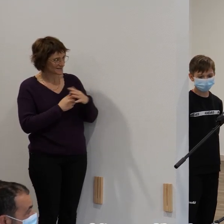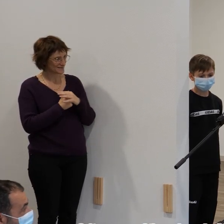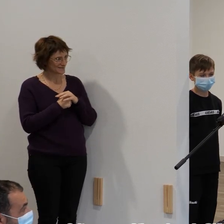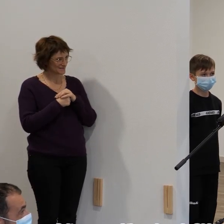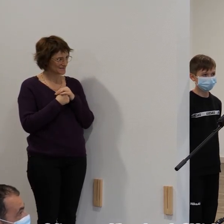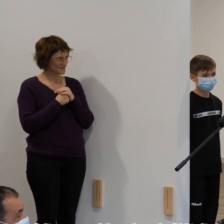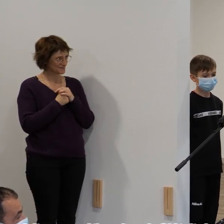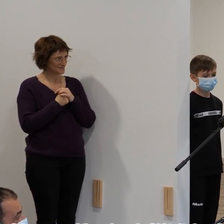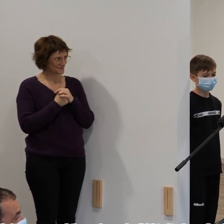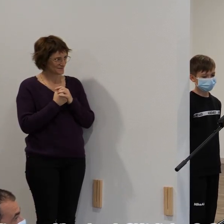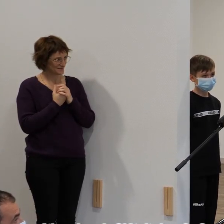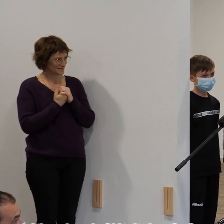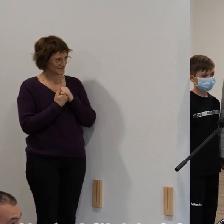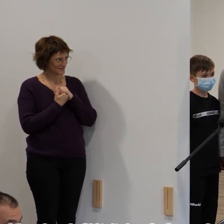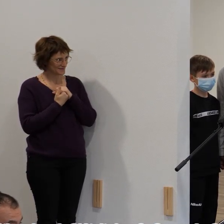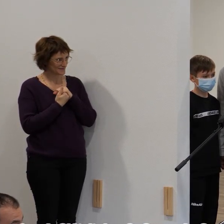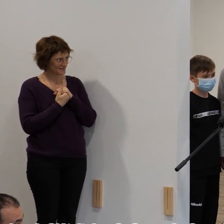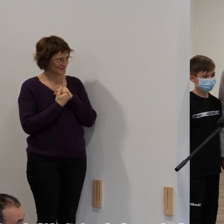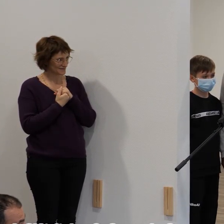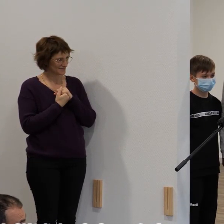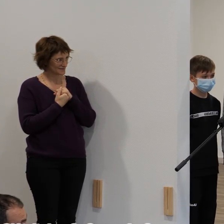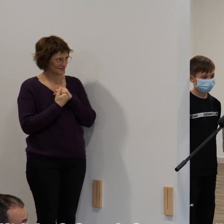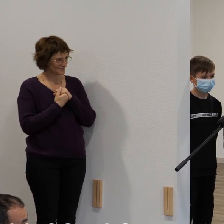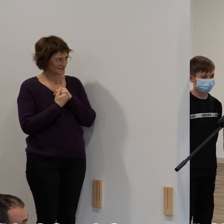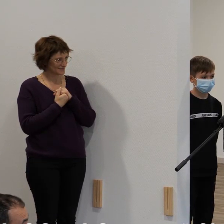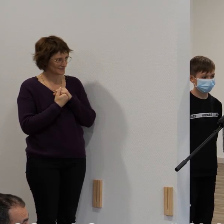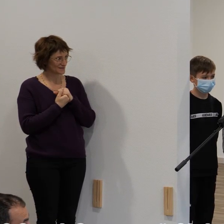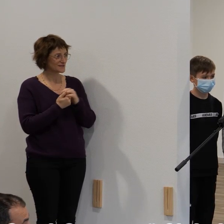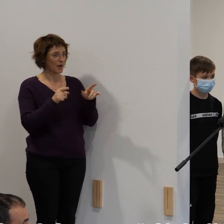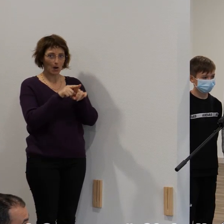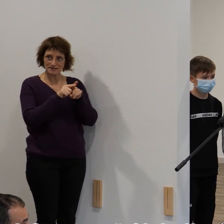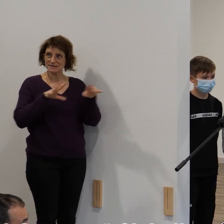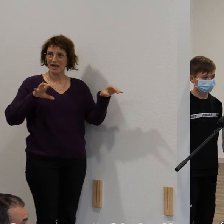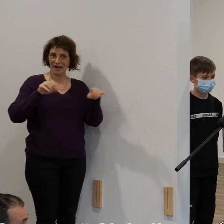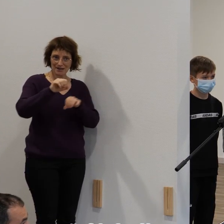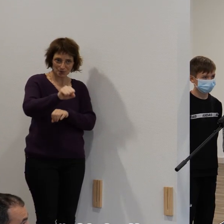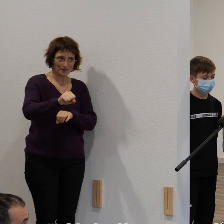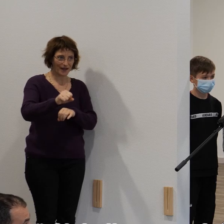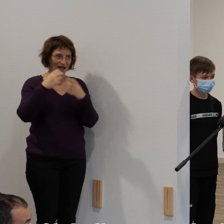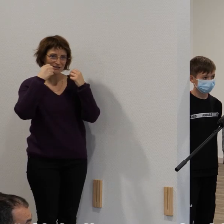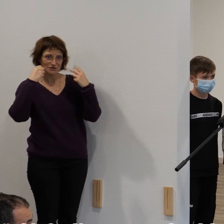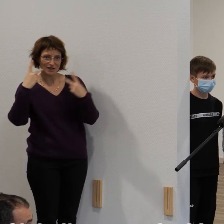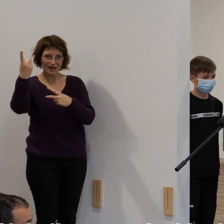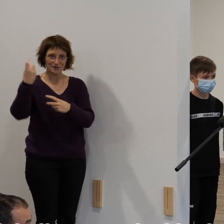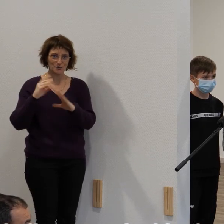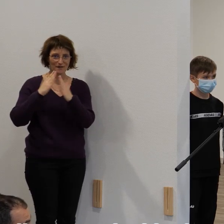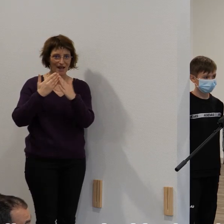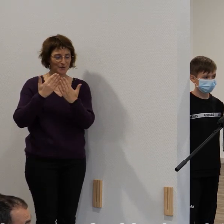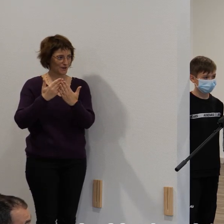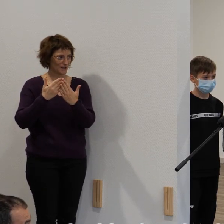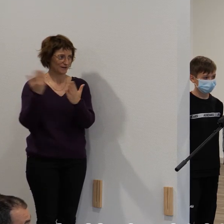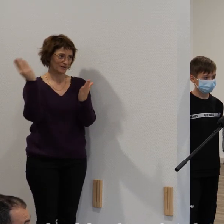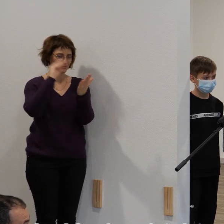Non. Ça va. Ça va pour cette fois ? Ah, vous avez récupéré quelques chats de. Du